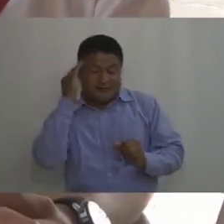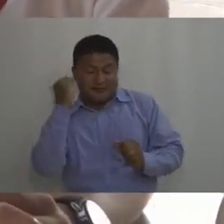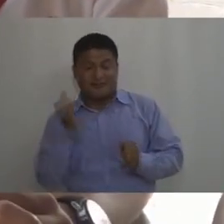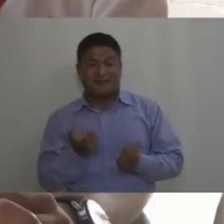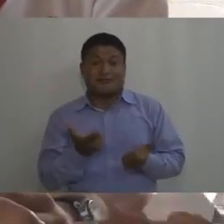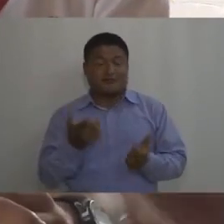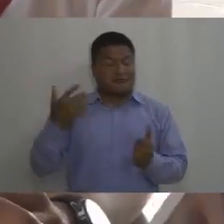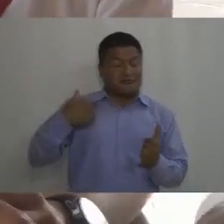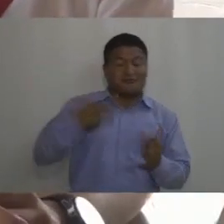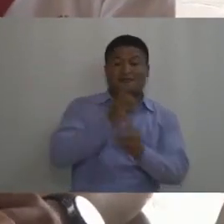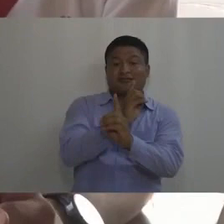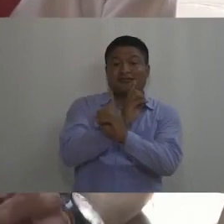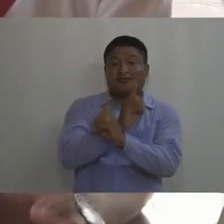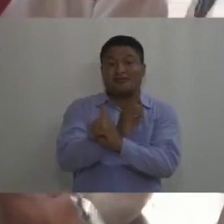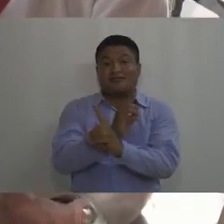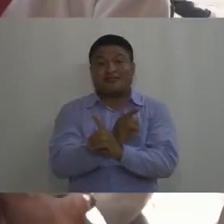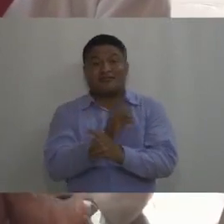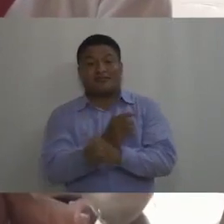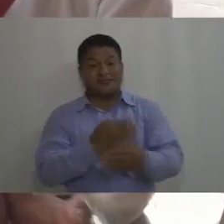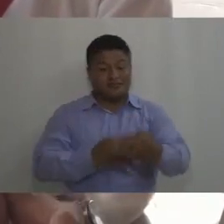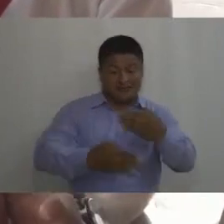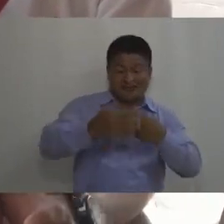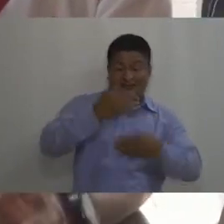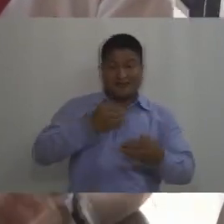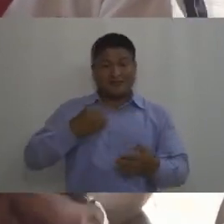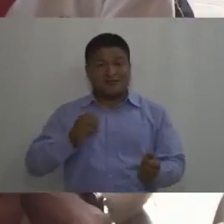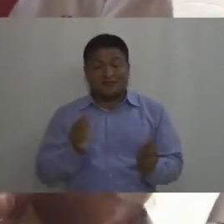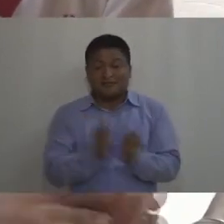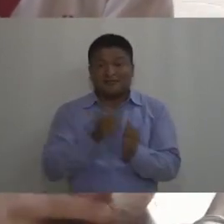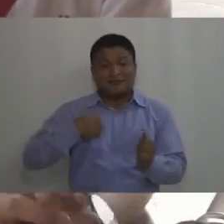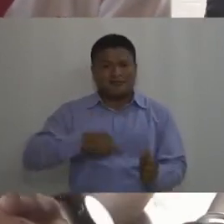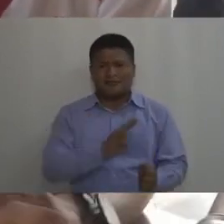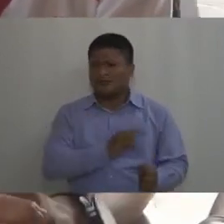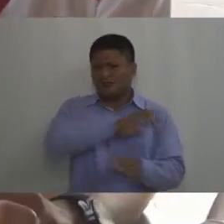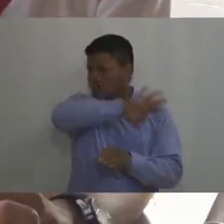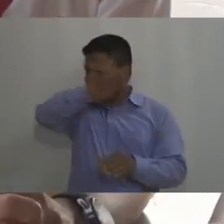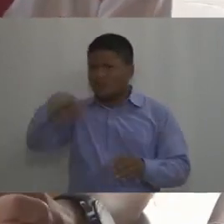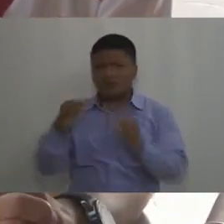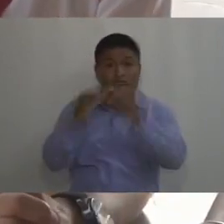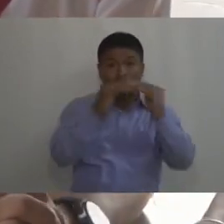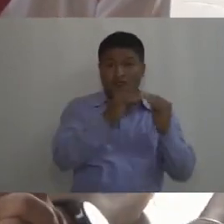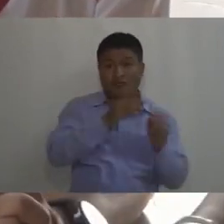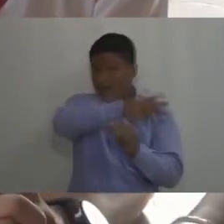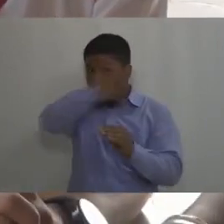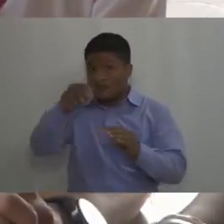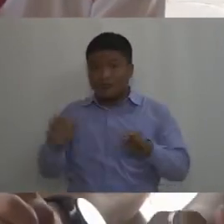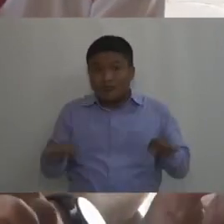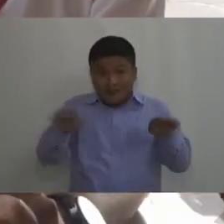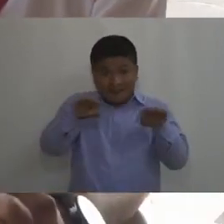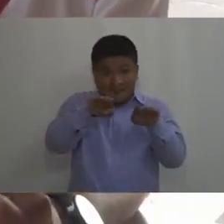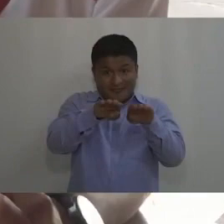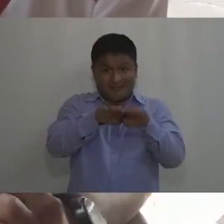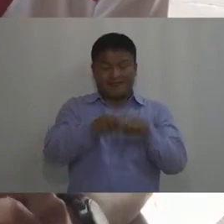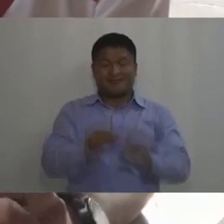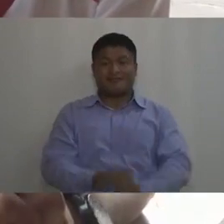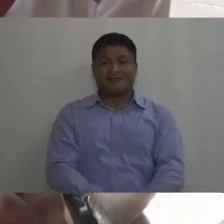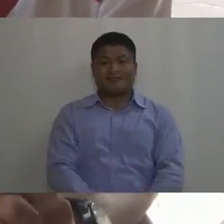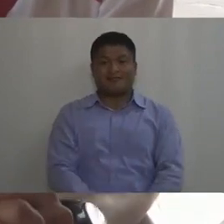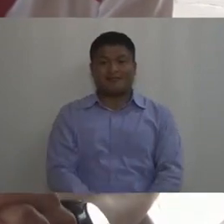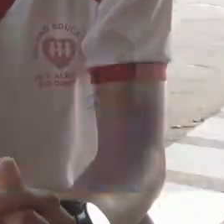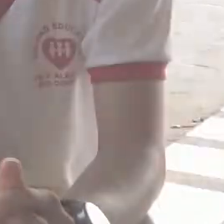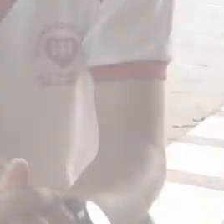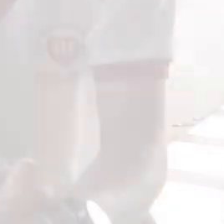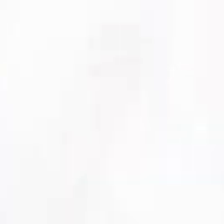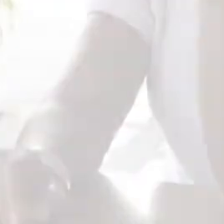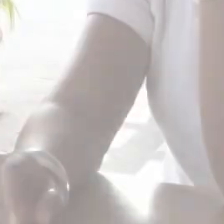intercambiamos conocimientos, donde ellos tienen su capacidad de interactuar con nosotros. Todos somos iguales y todos somos parte equitativa